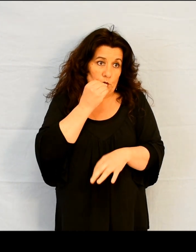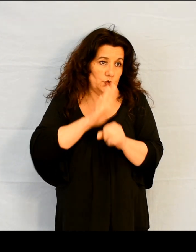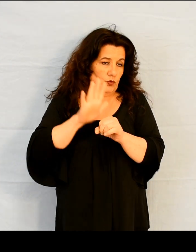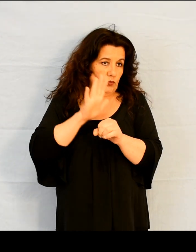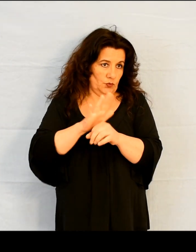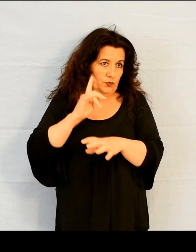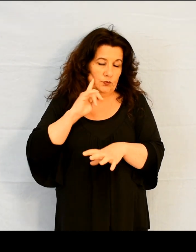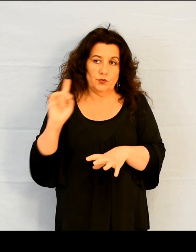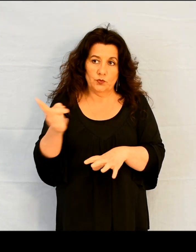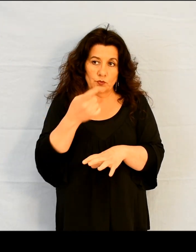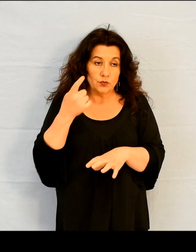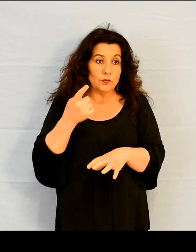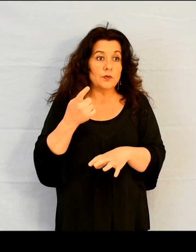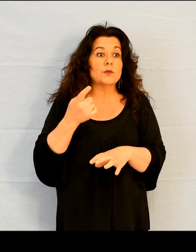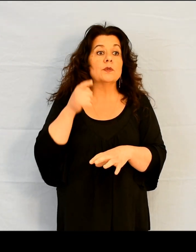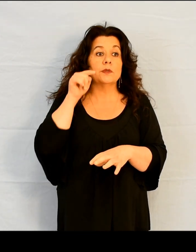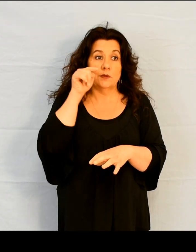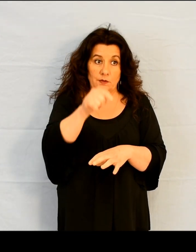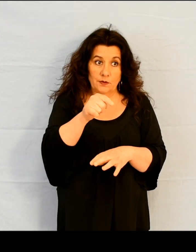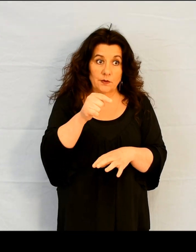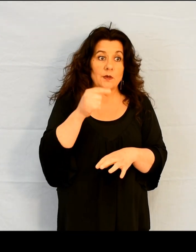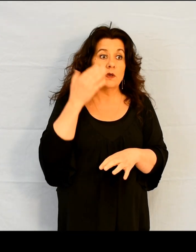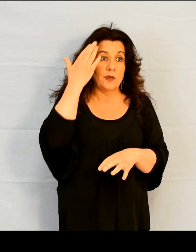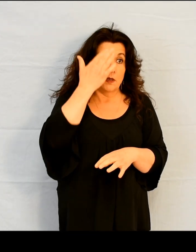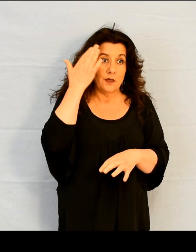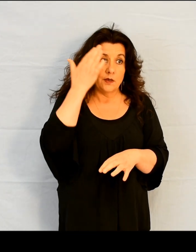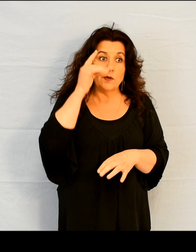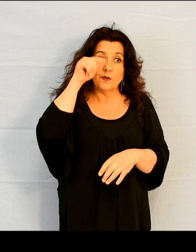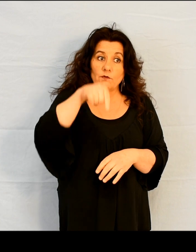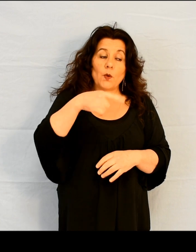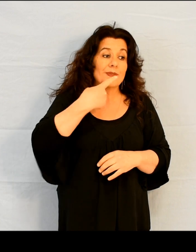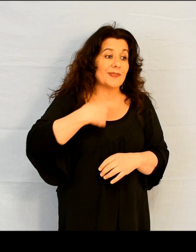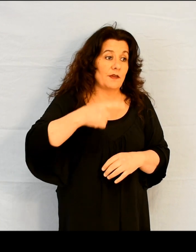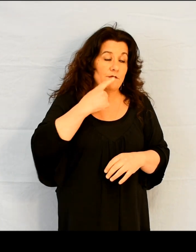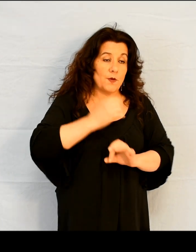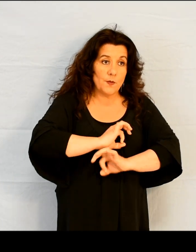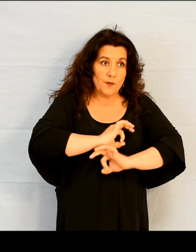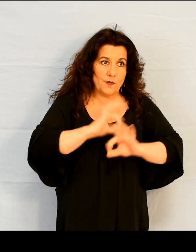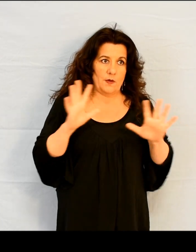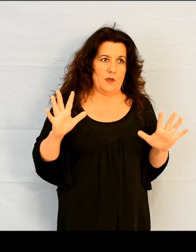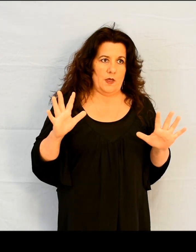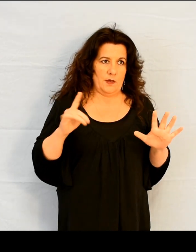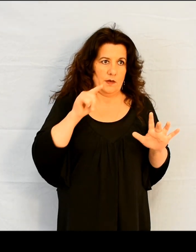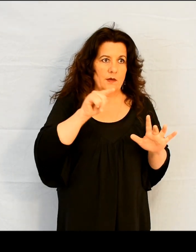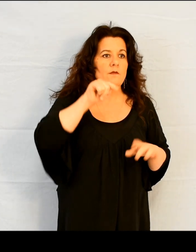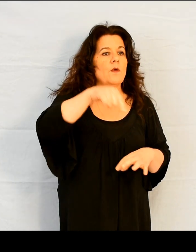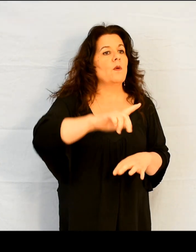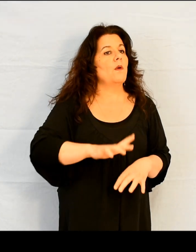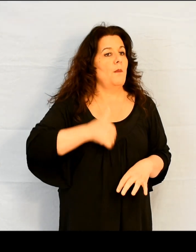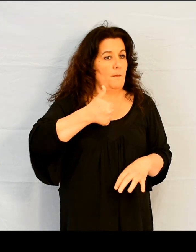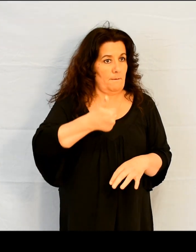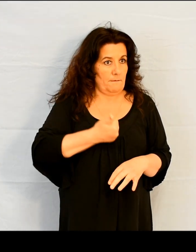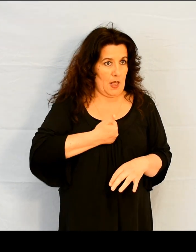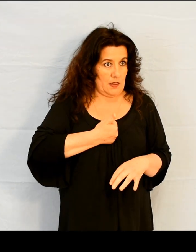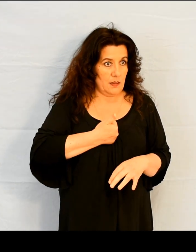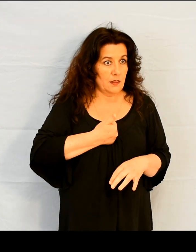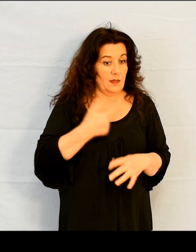Ce sera une bête sans défaut, un mâle de l'année.